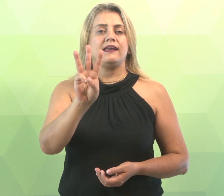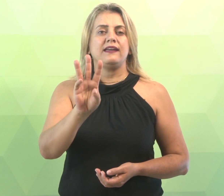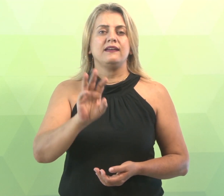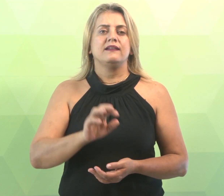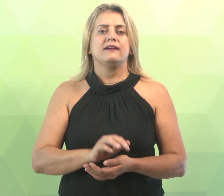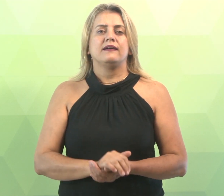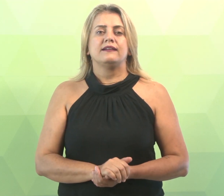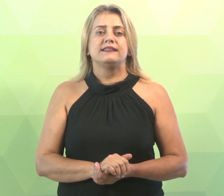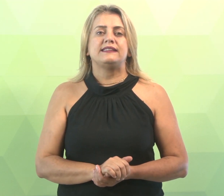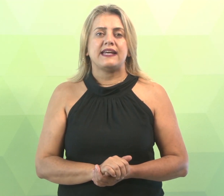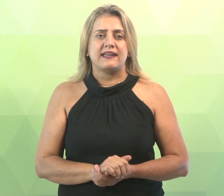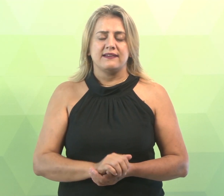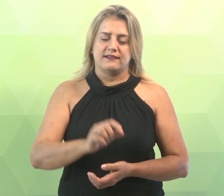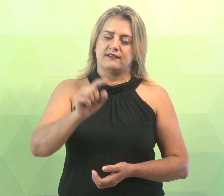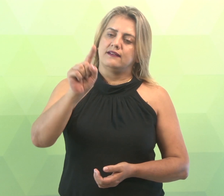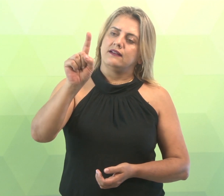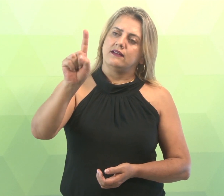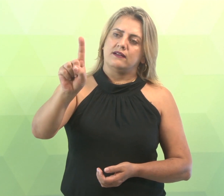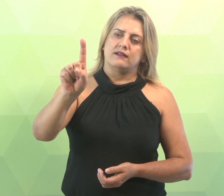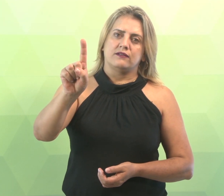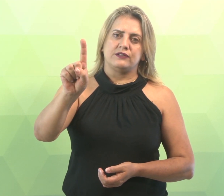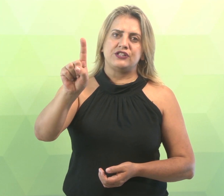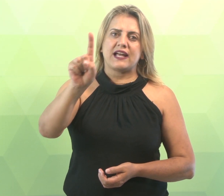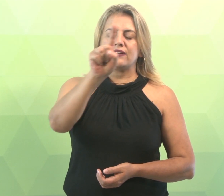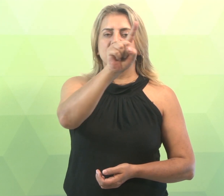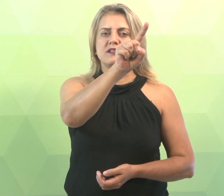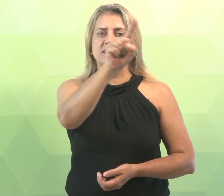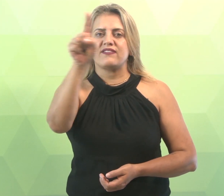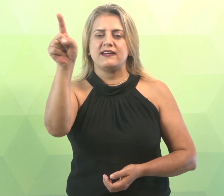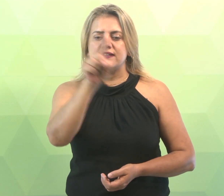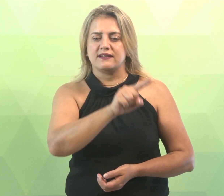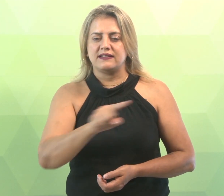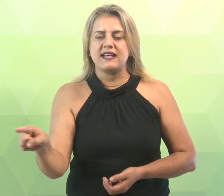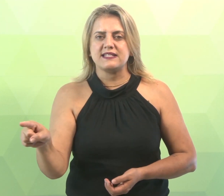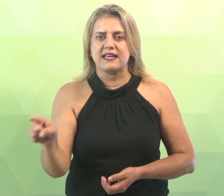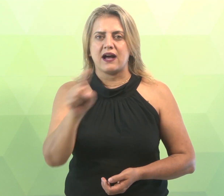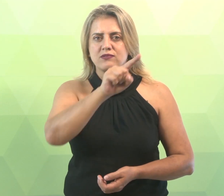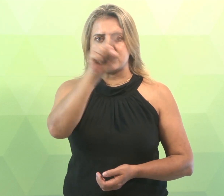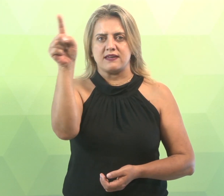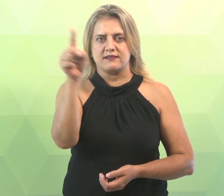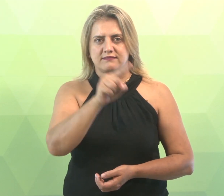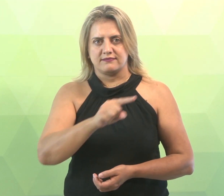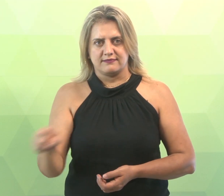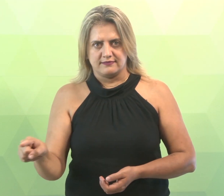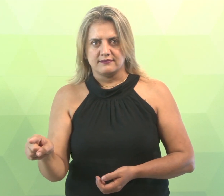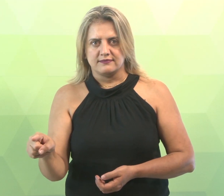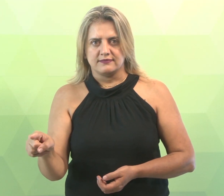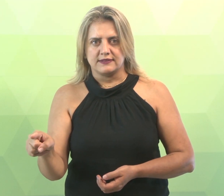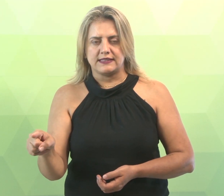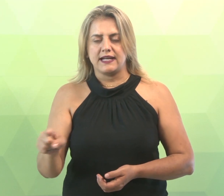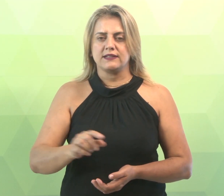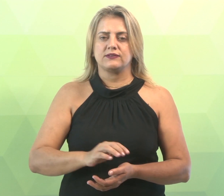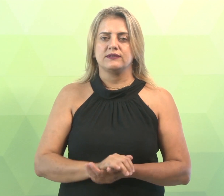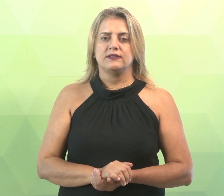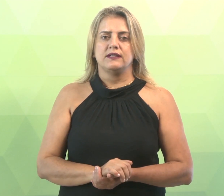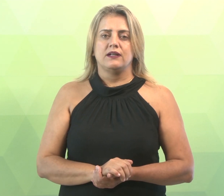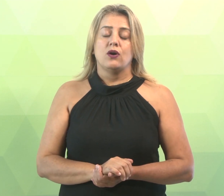E Z, o indicador, você vai desenhar o Z, certo? O